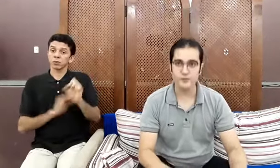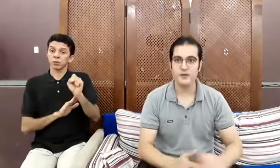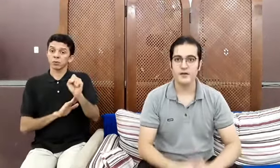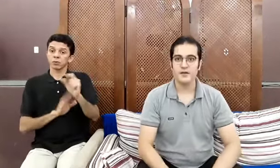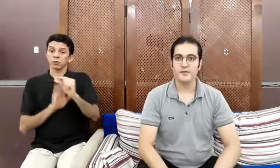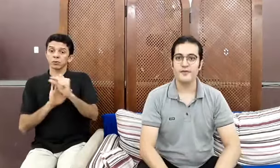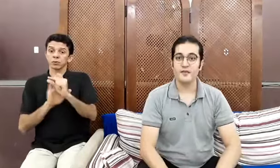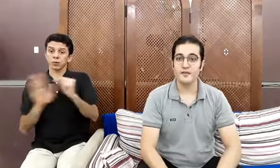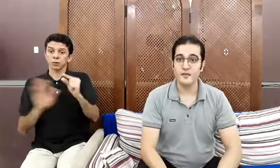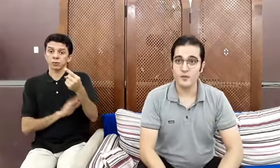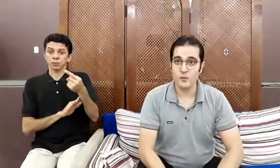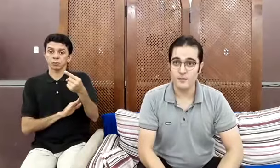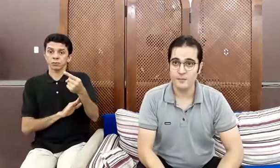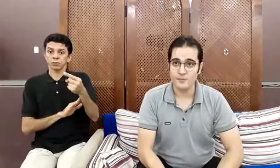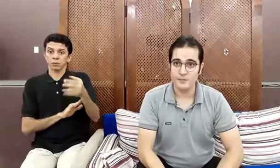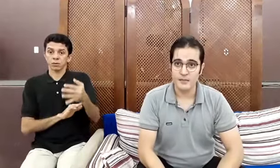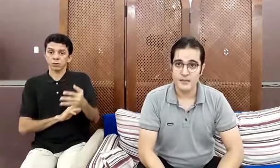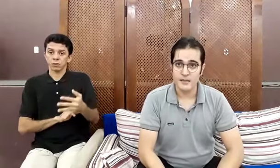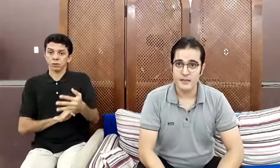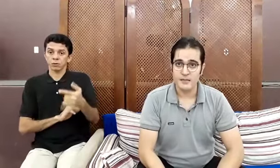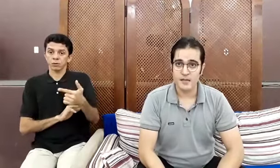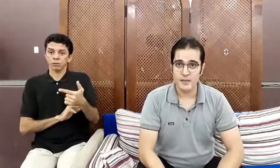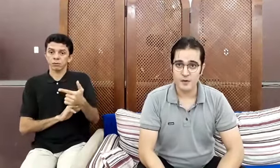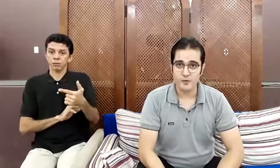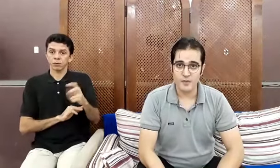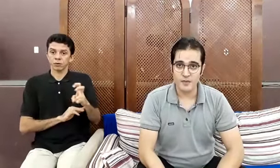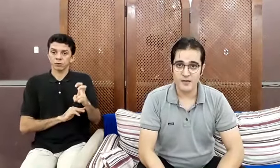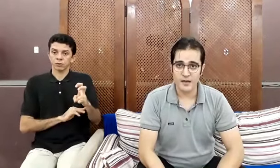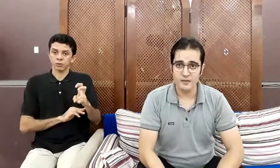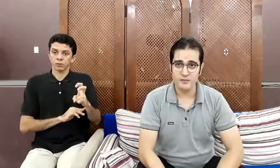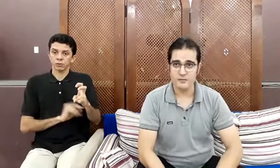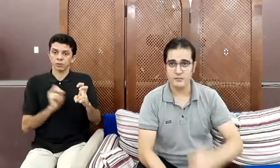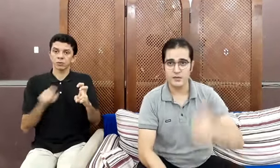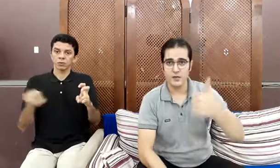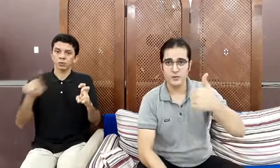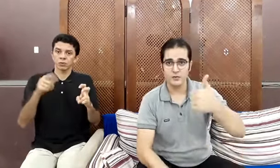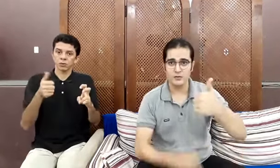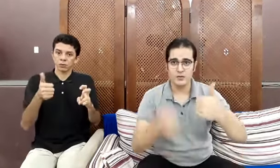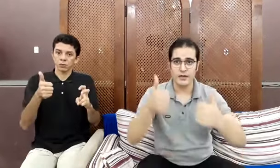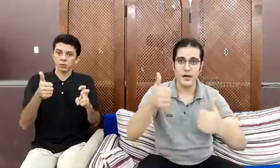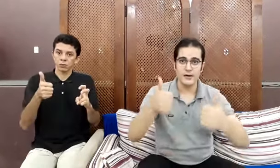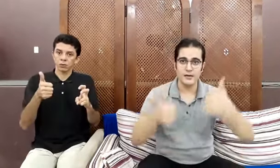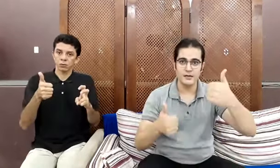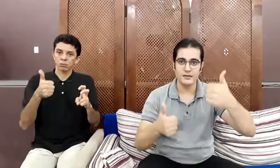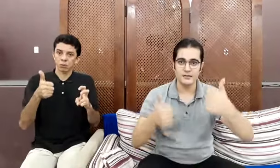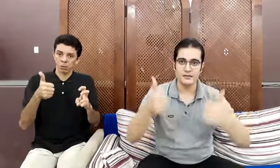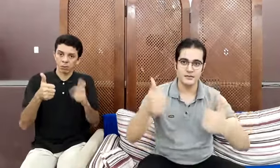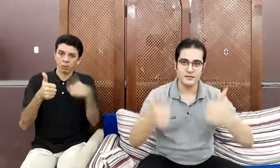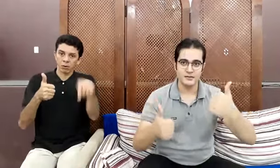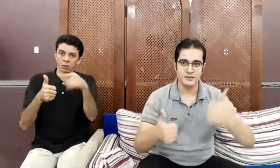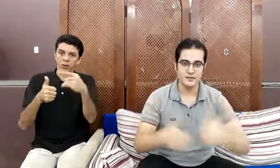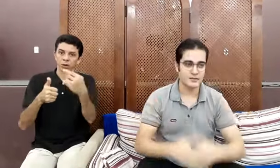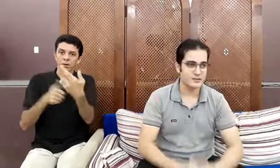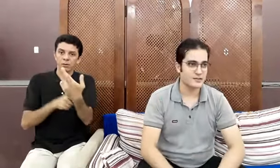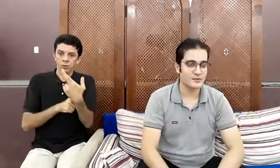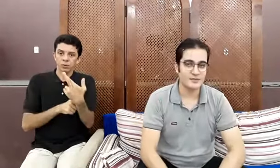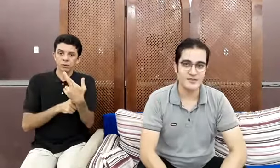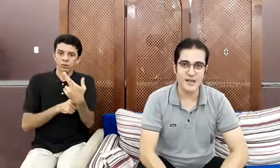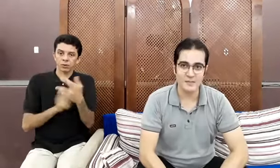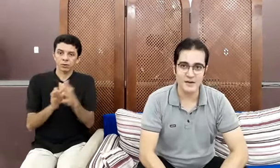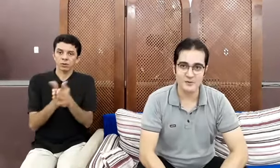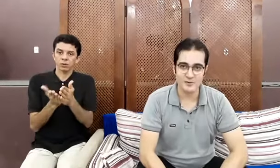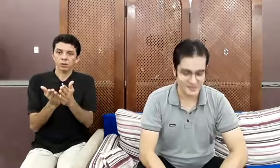verso 25. Já abriram suas Bíblias aí? Manda o legal aí. Então,